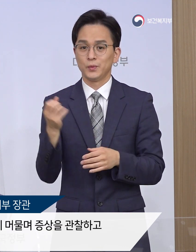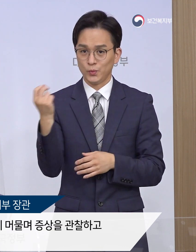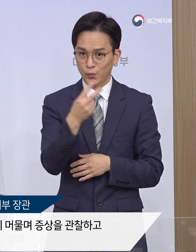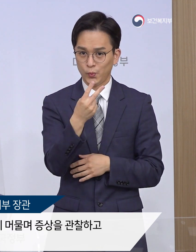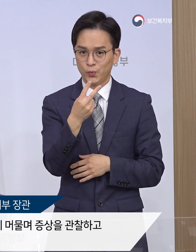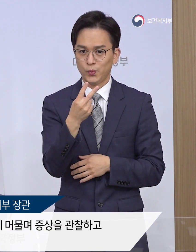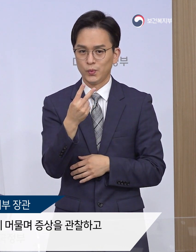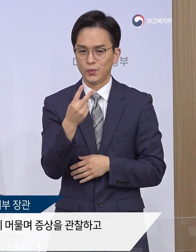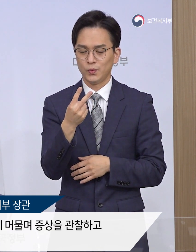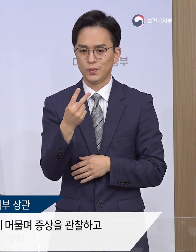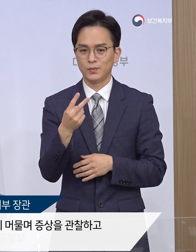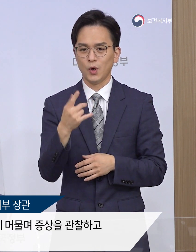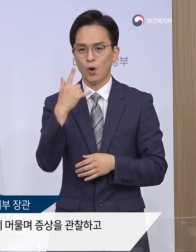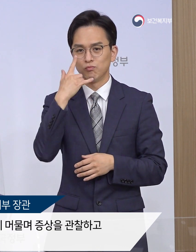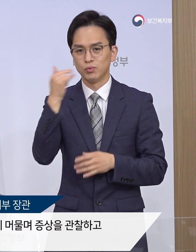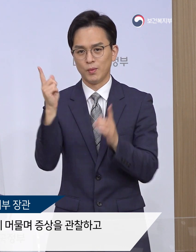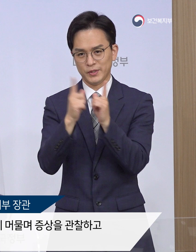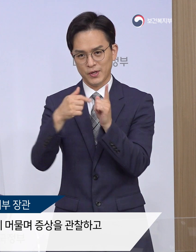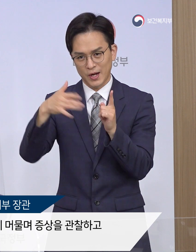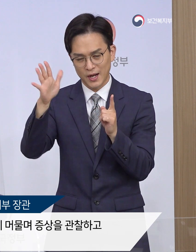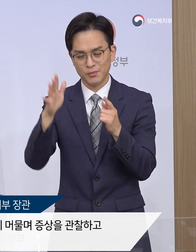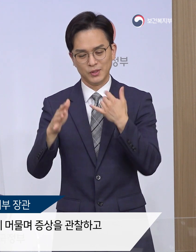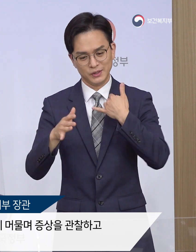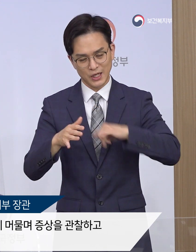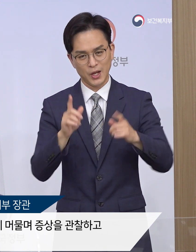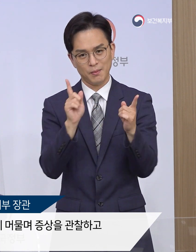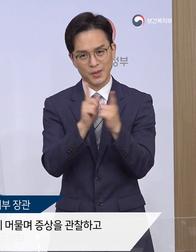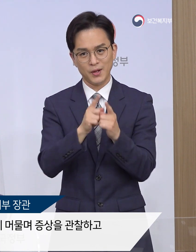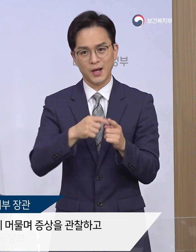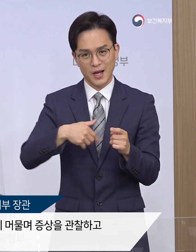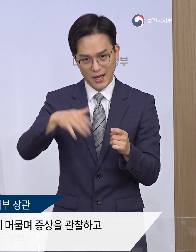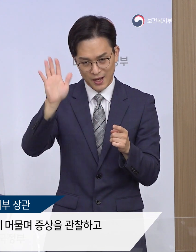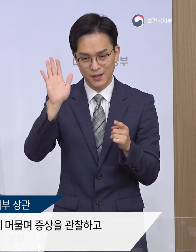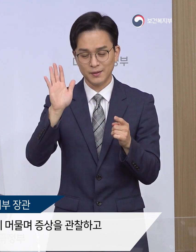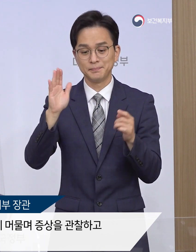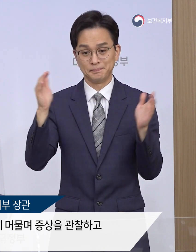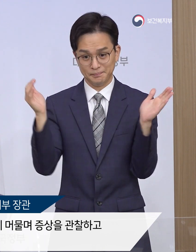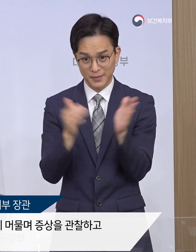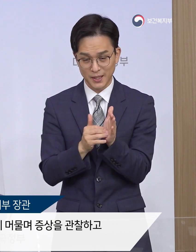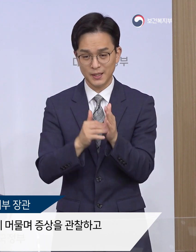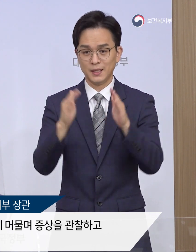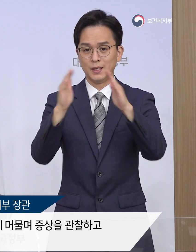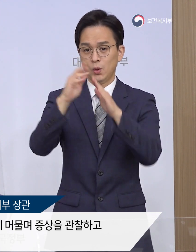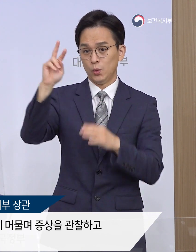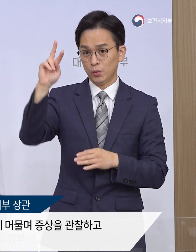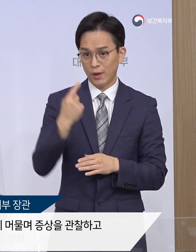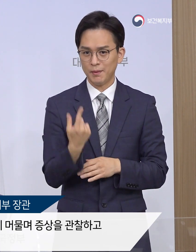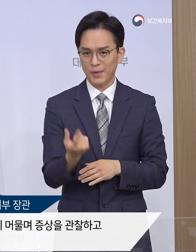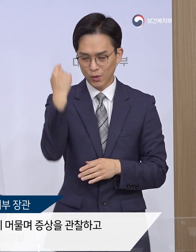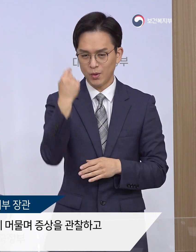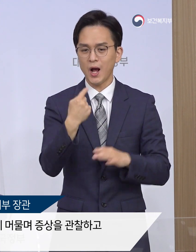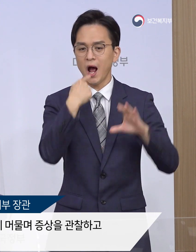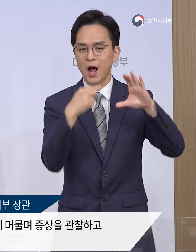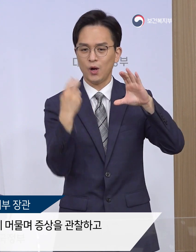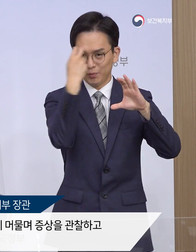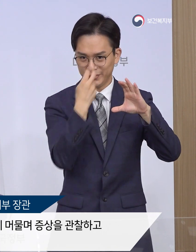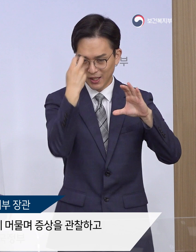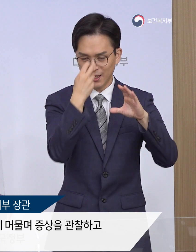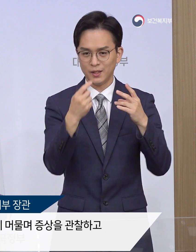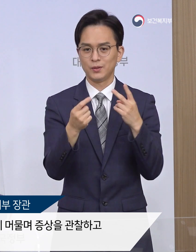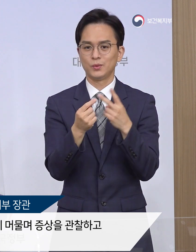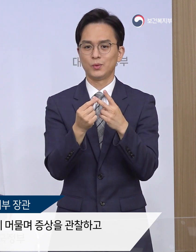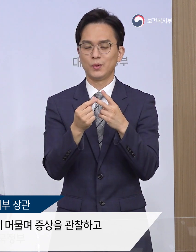또한 귀향을 하고 돌아오신 후에는 집에 머물며 증상을 관찰하고 적극적으로